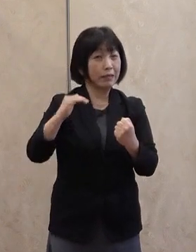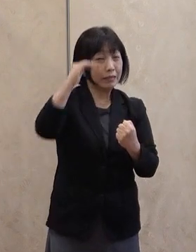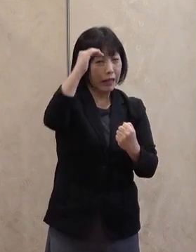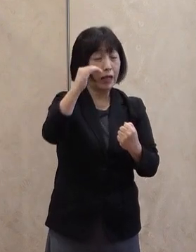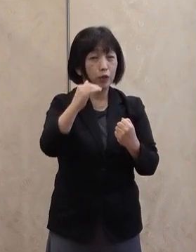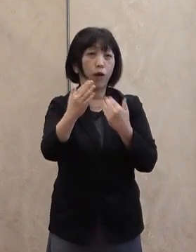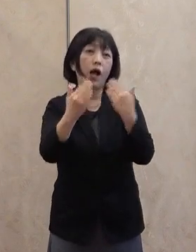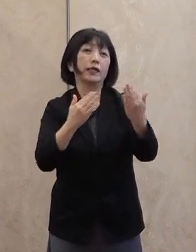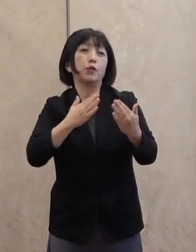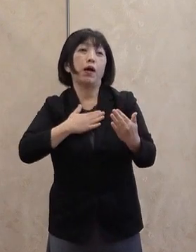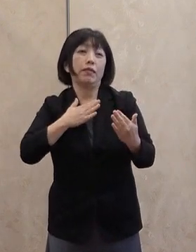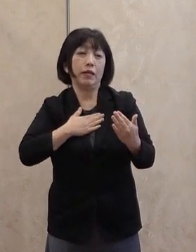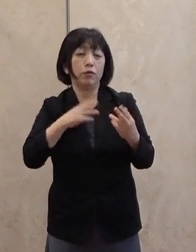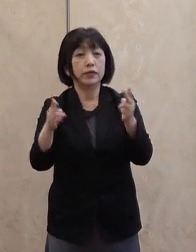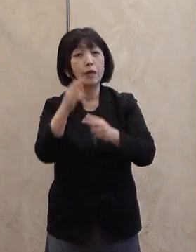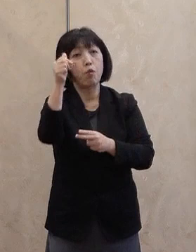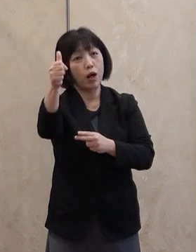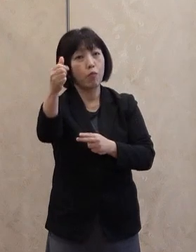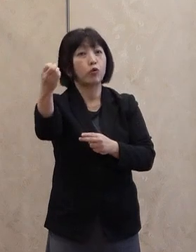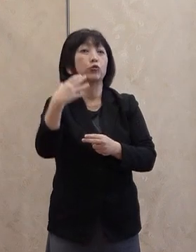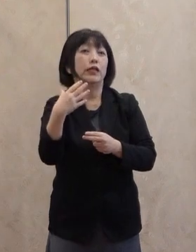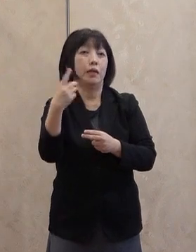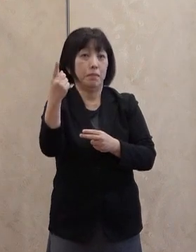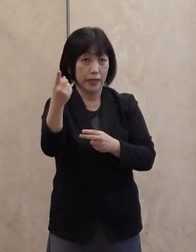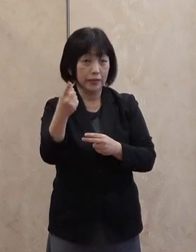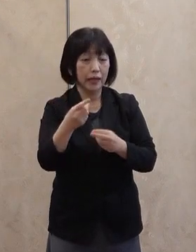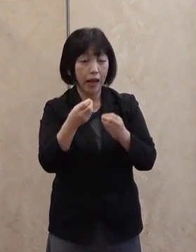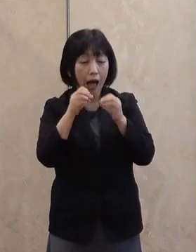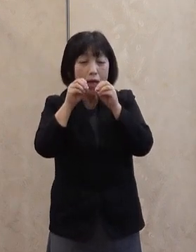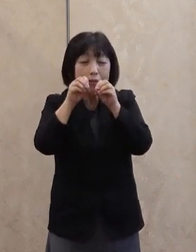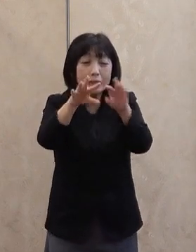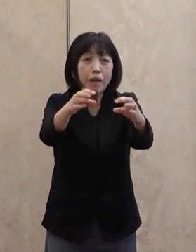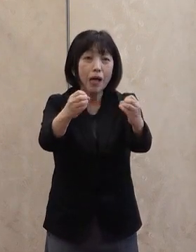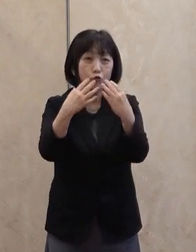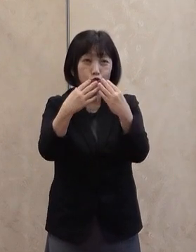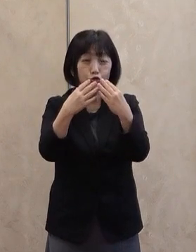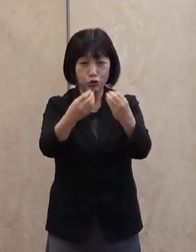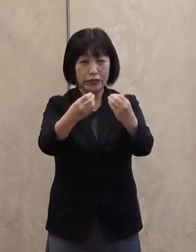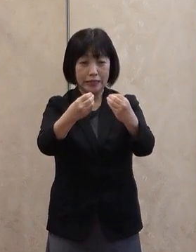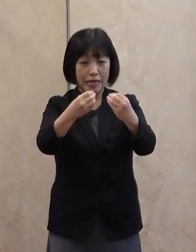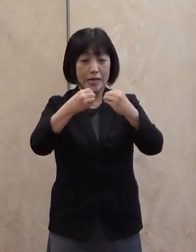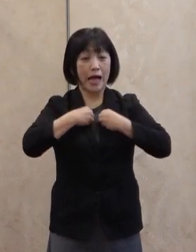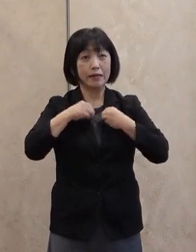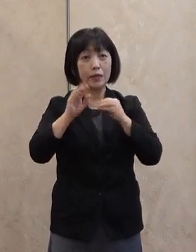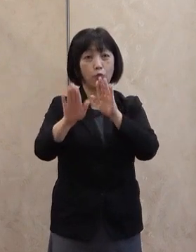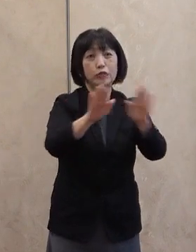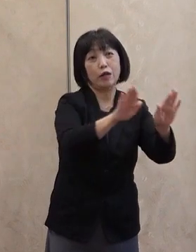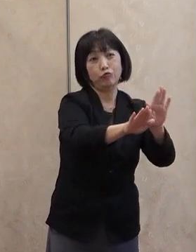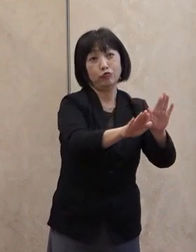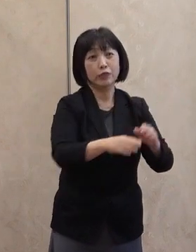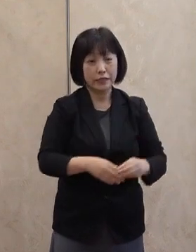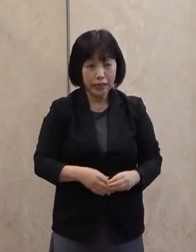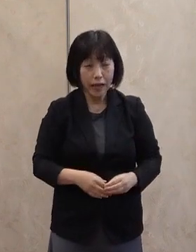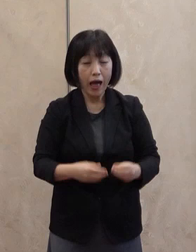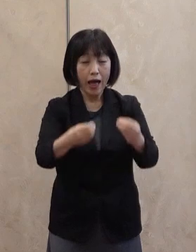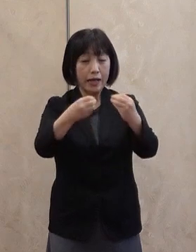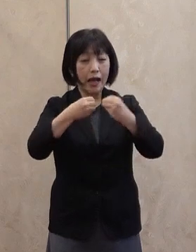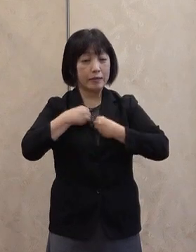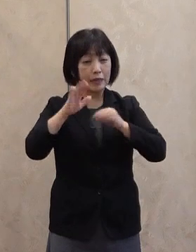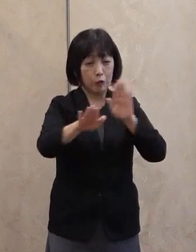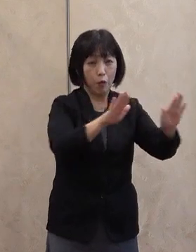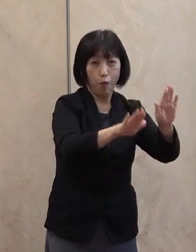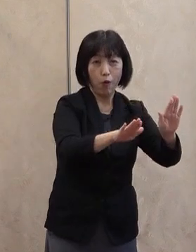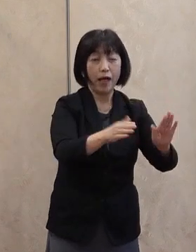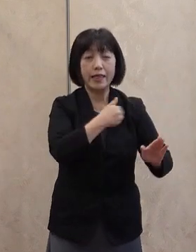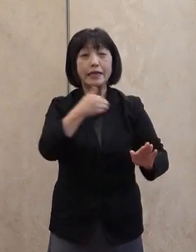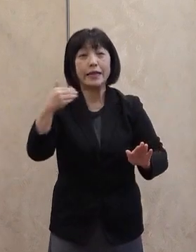。ですのでこの飛沫感染をいかに防ぐか、いかに感染に強い飲食の場作りをするの